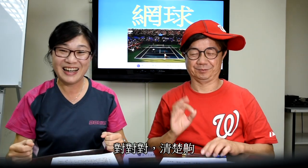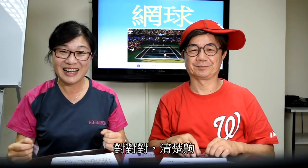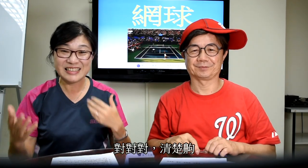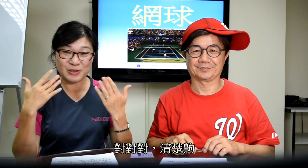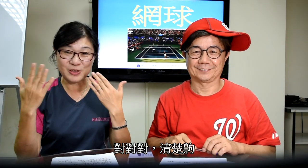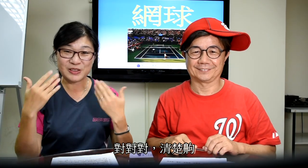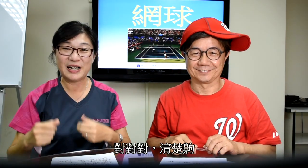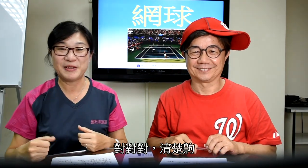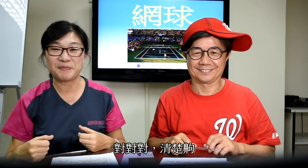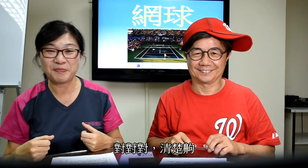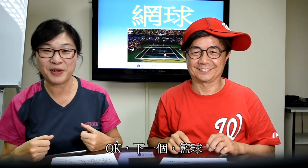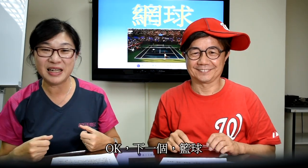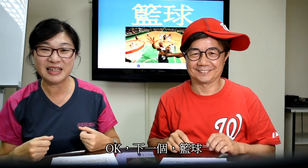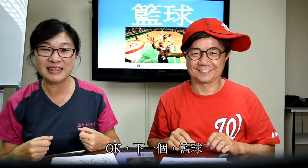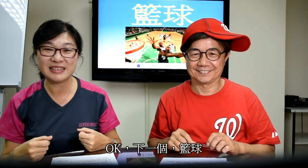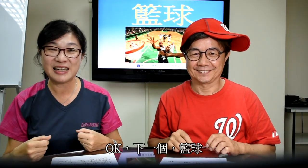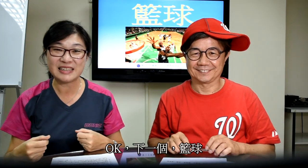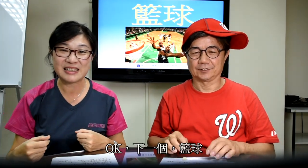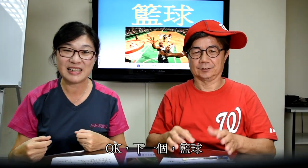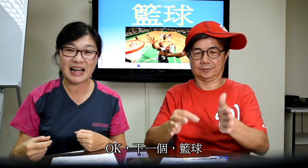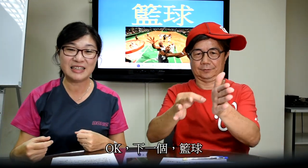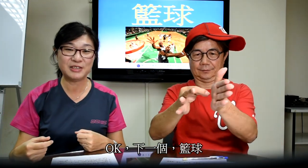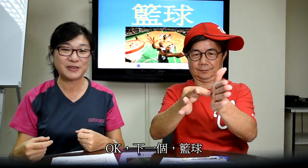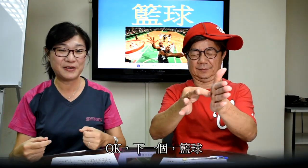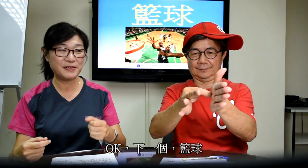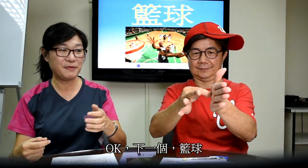对，清楚哈。OK， 下一个篮球，